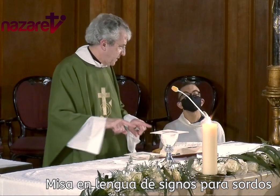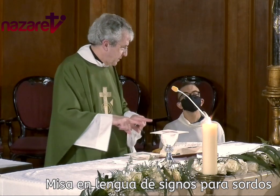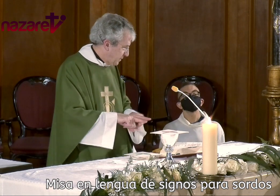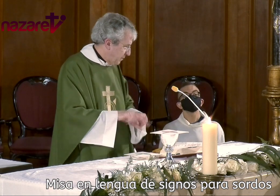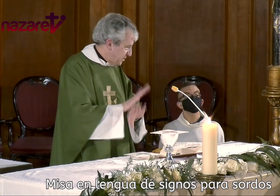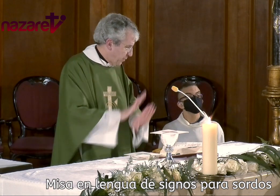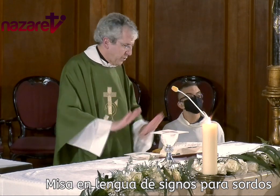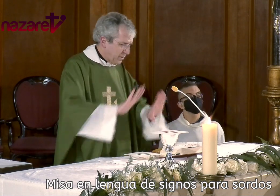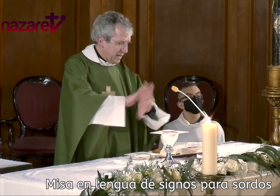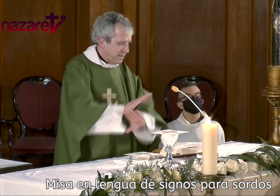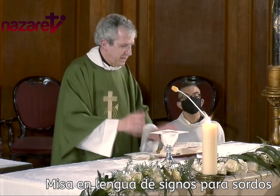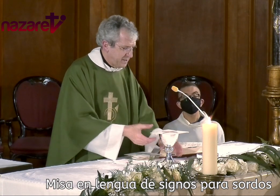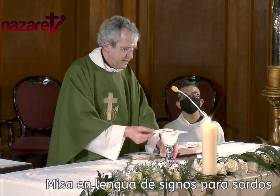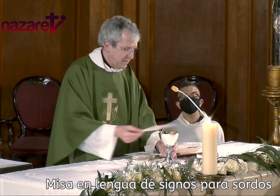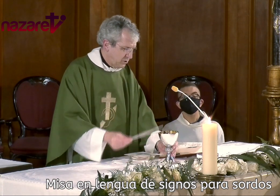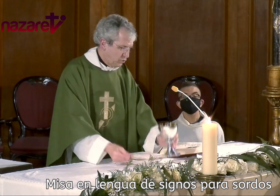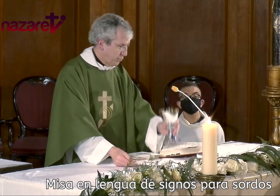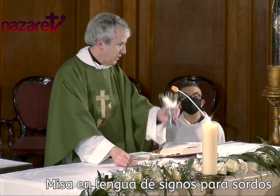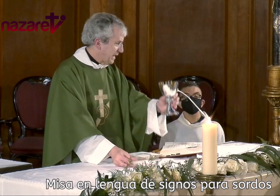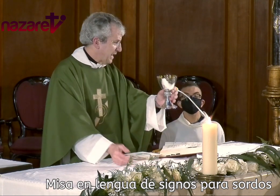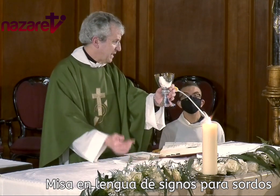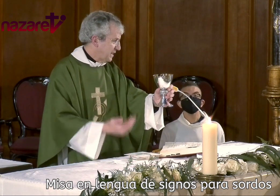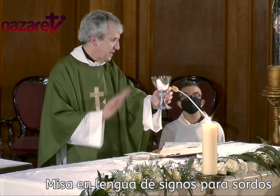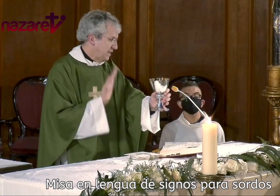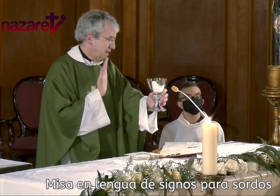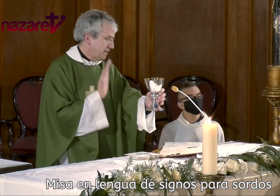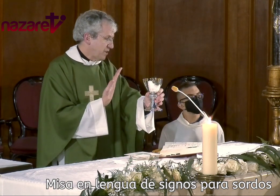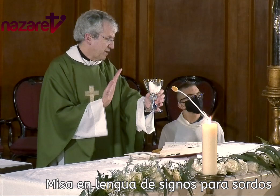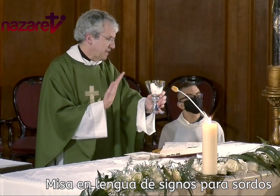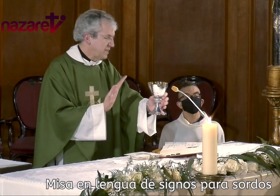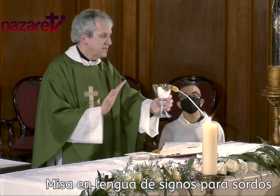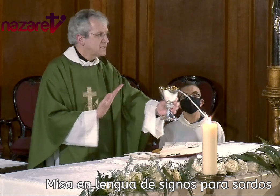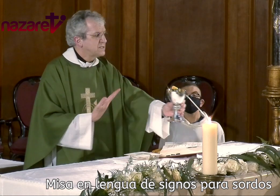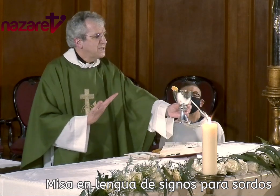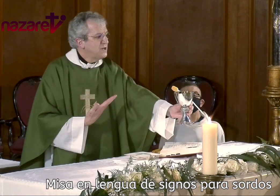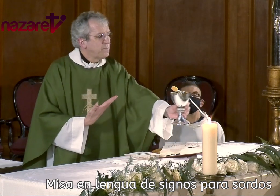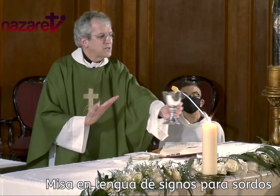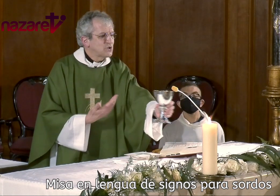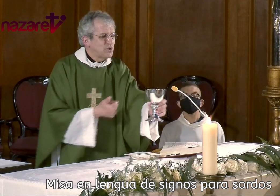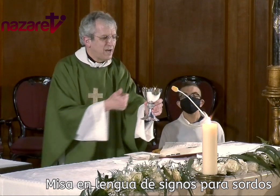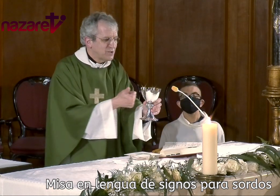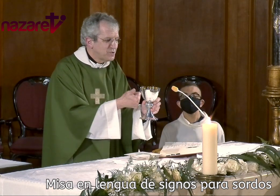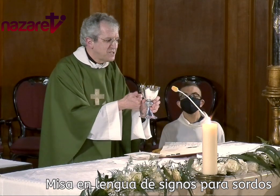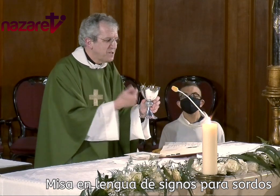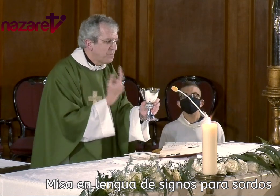del mismo modo acabada la cena como el cáliz te dio gracias y lo paso a sus discípulos